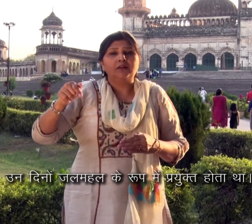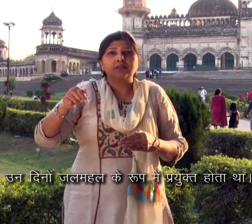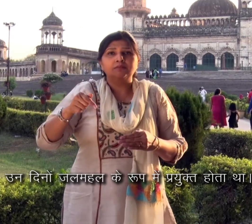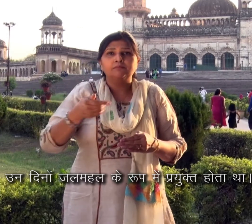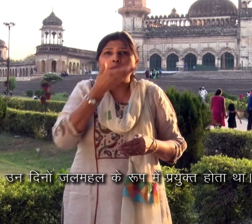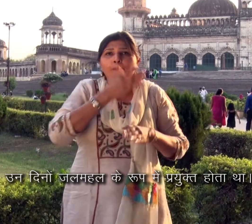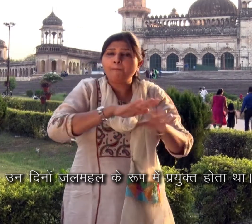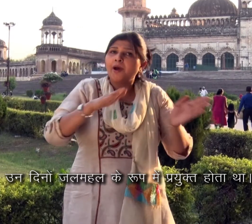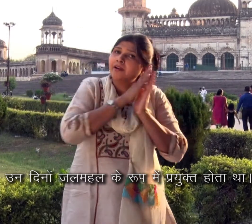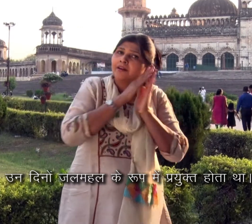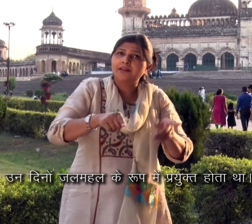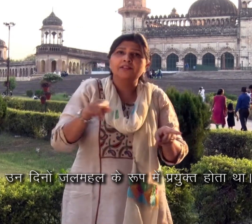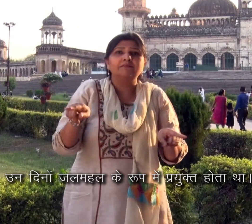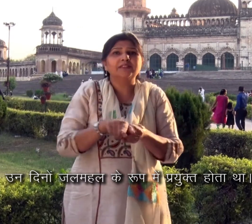में प्रयुक्त होता था।